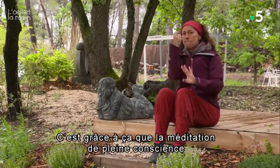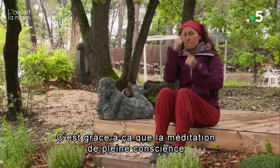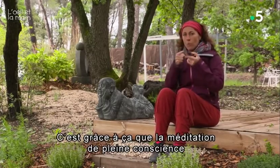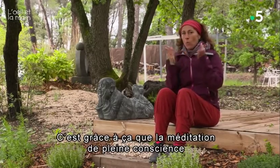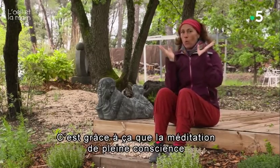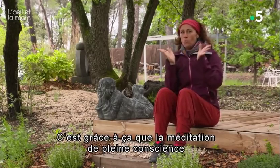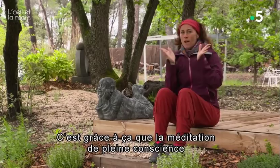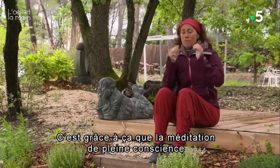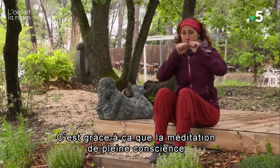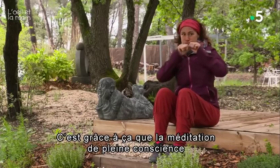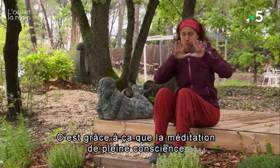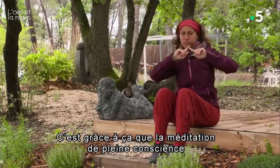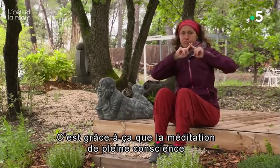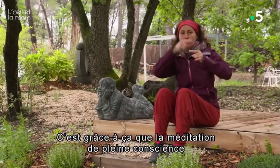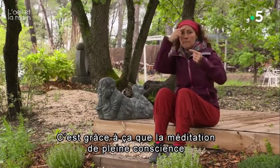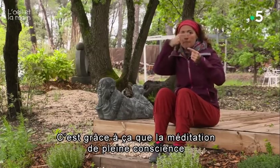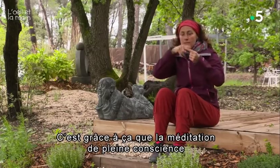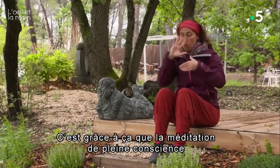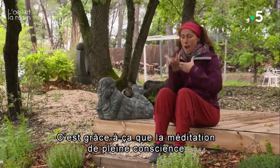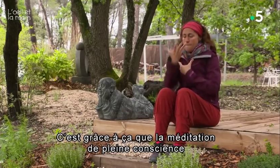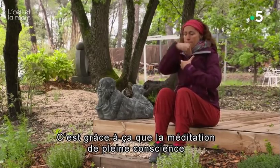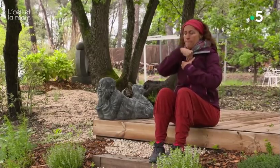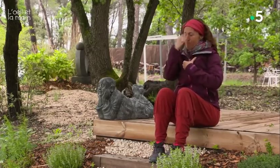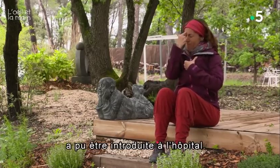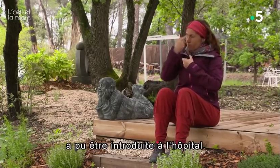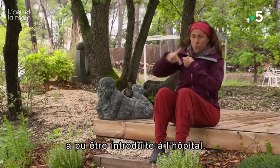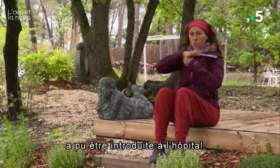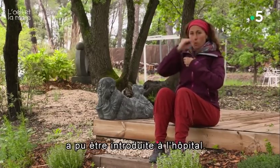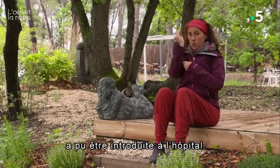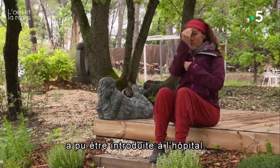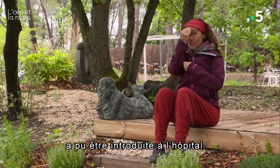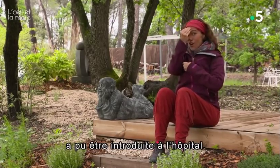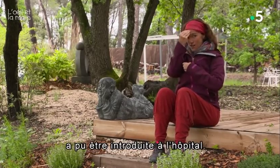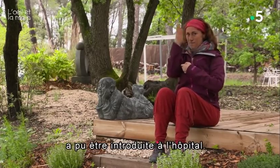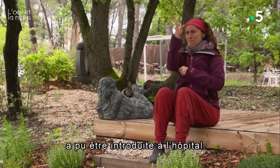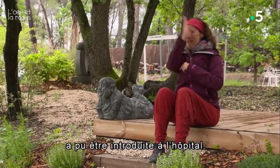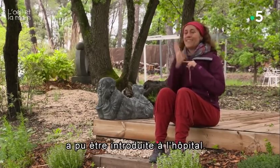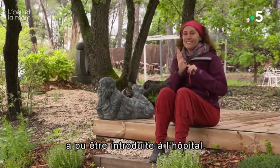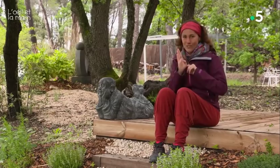C'est grâce à ça que la méditation de pleine conscience a pu être introduite à l'hôpital.